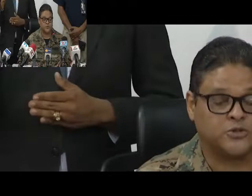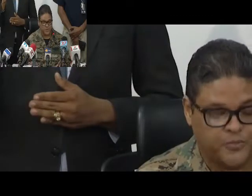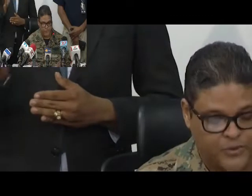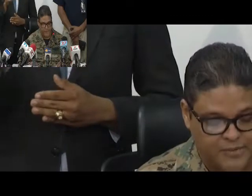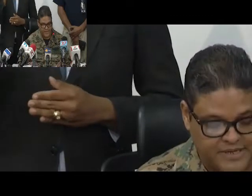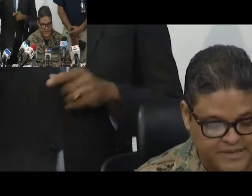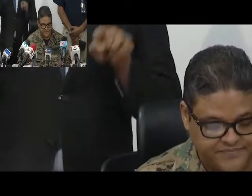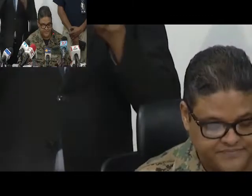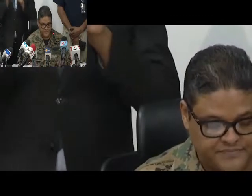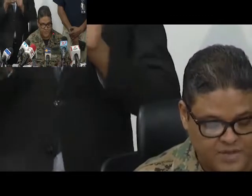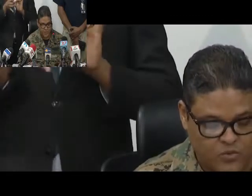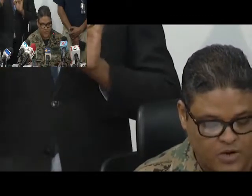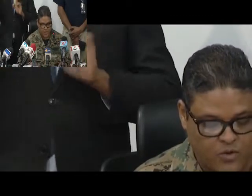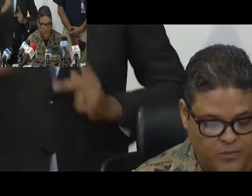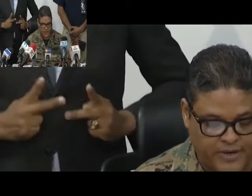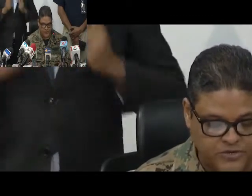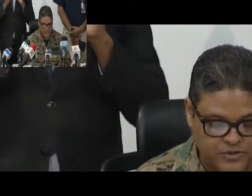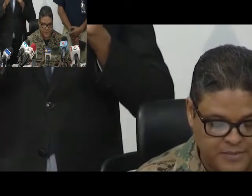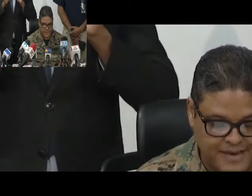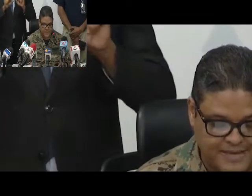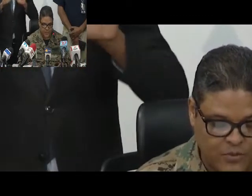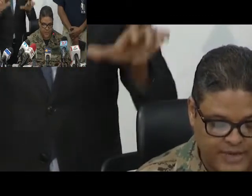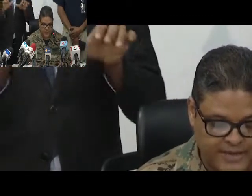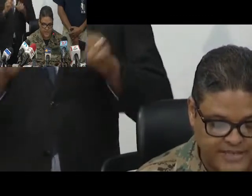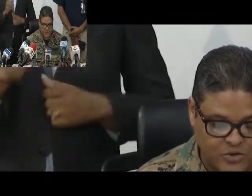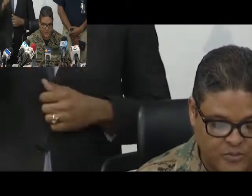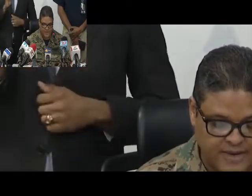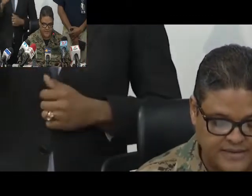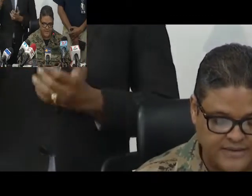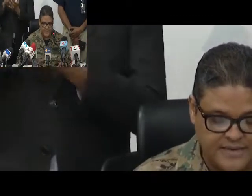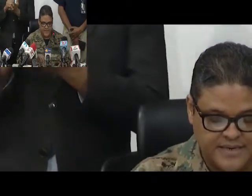un pacto por la vida, con la colaboración de más de